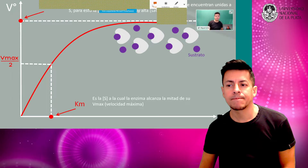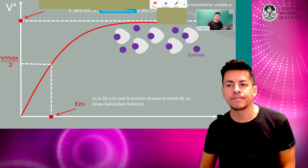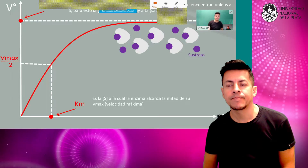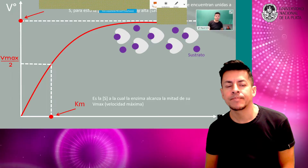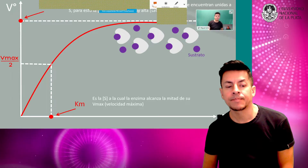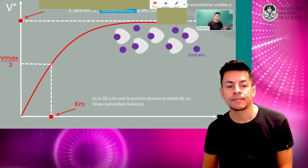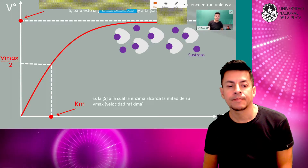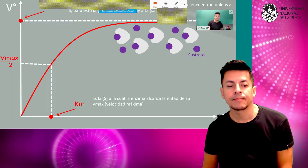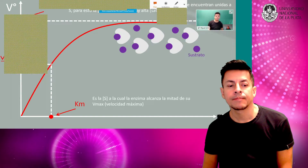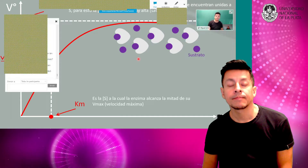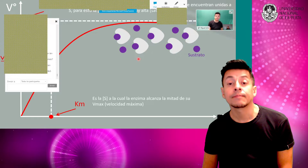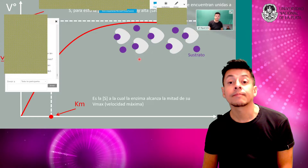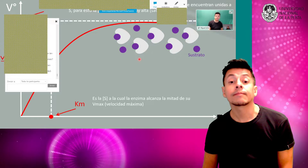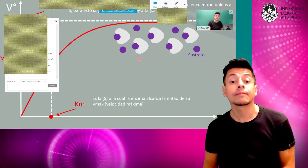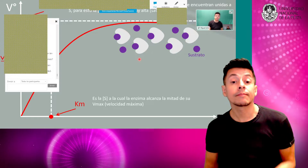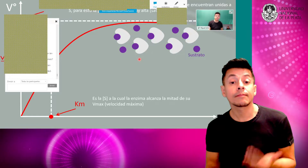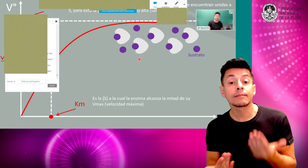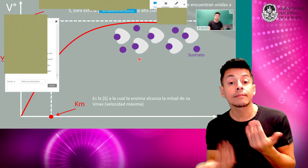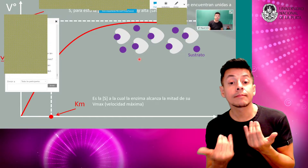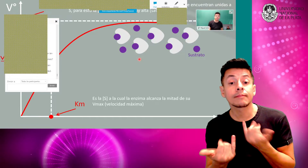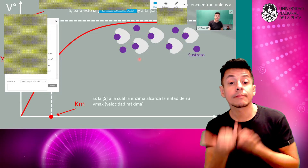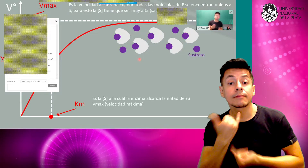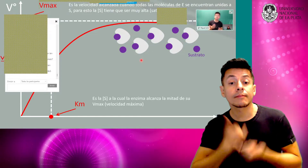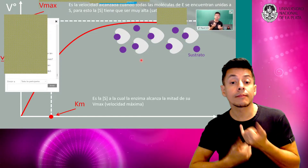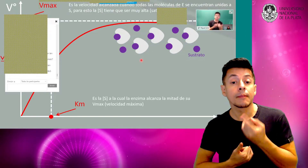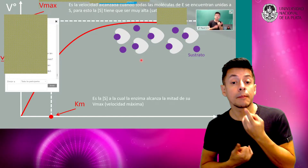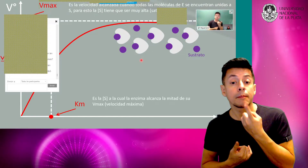Ahora abro el chat para ver preguntas.